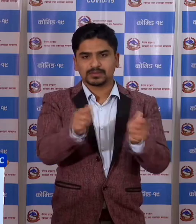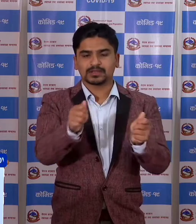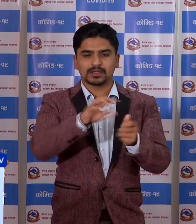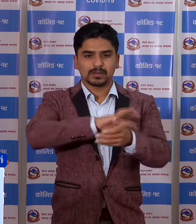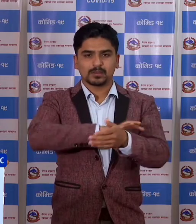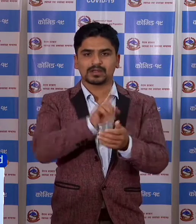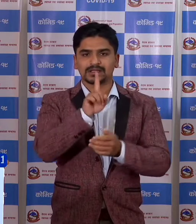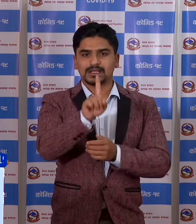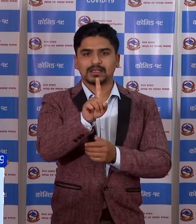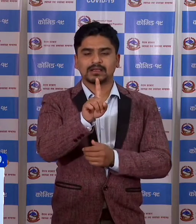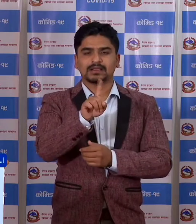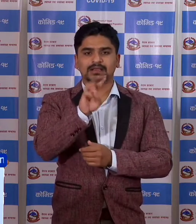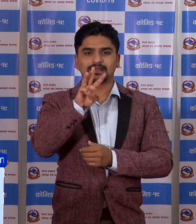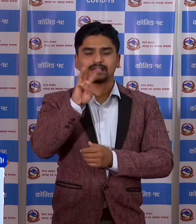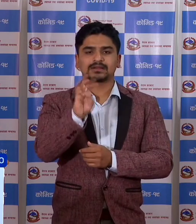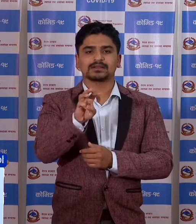चाहन्छु। प्रदेश नम्बर 1